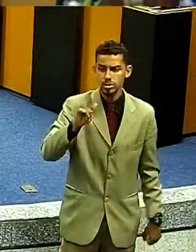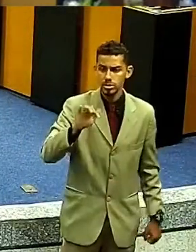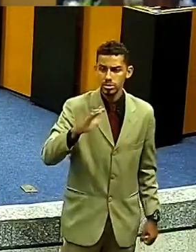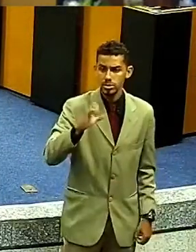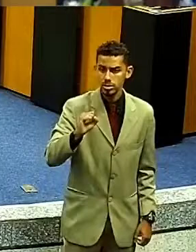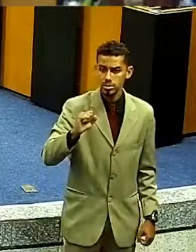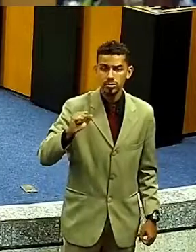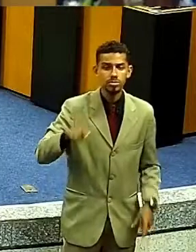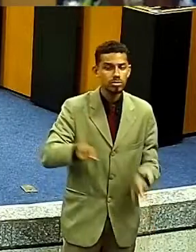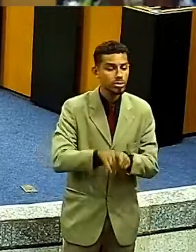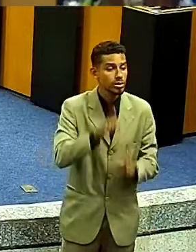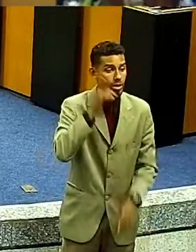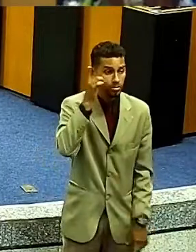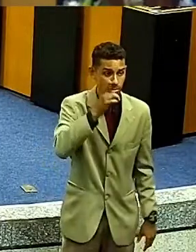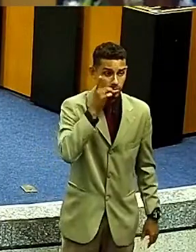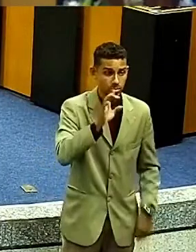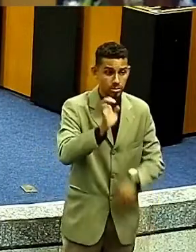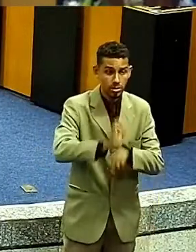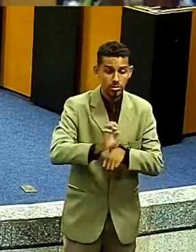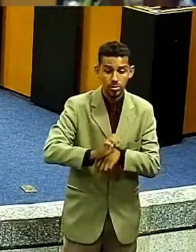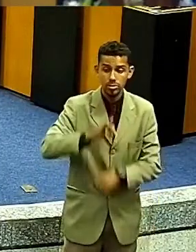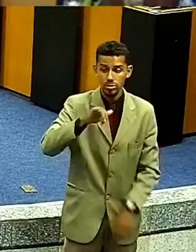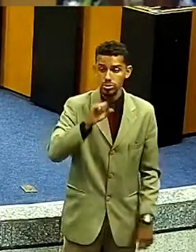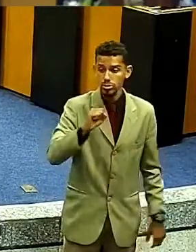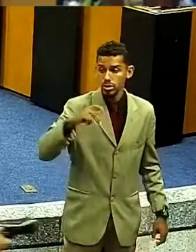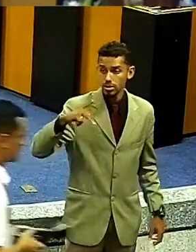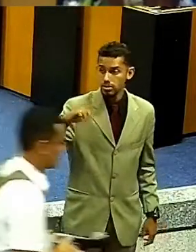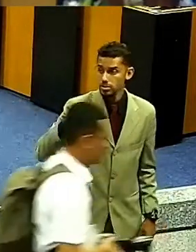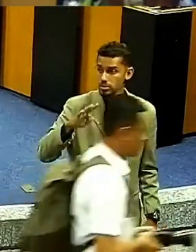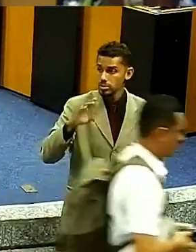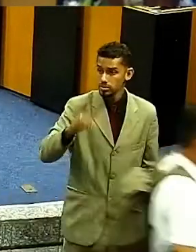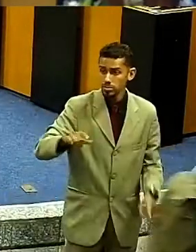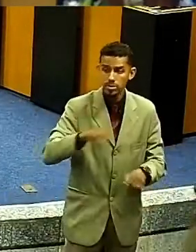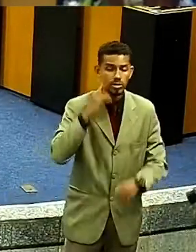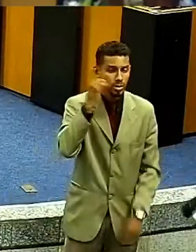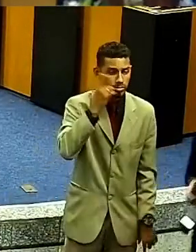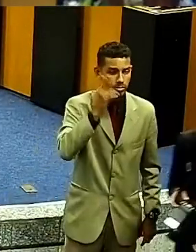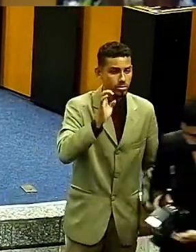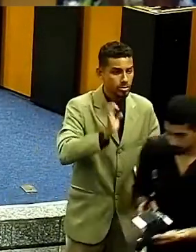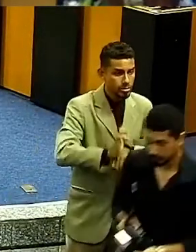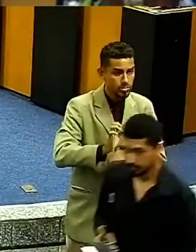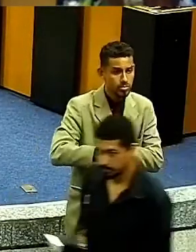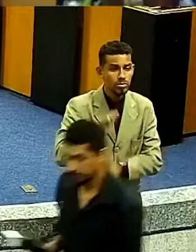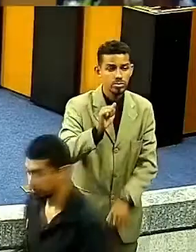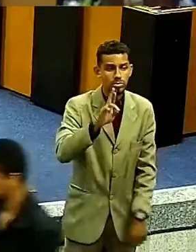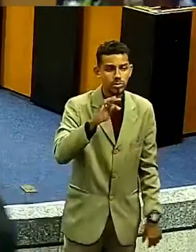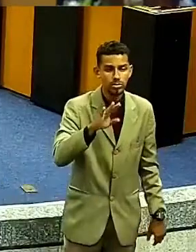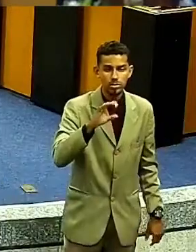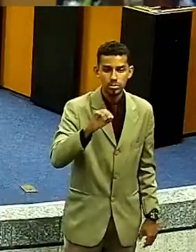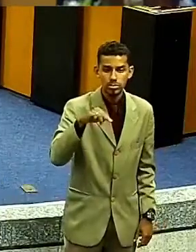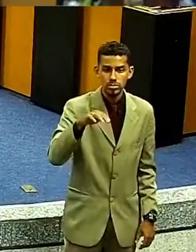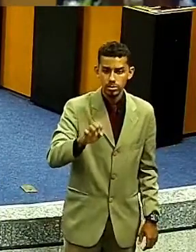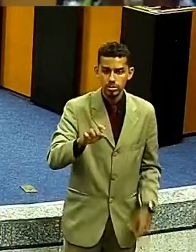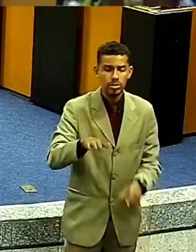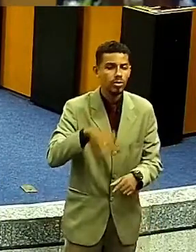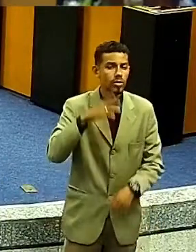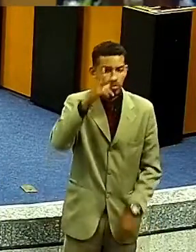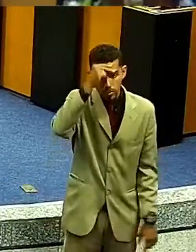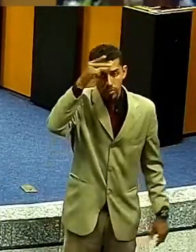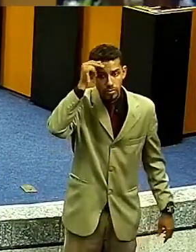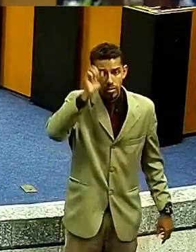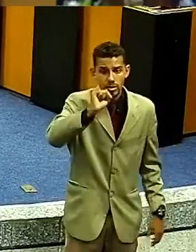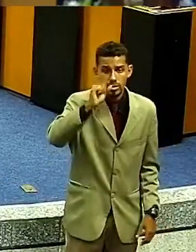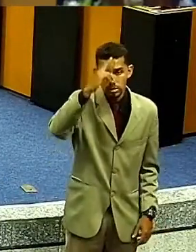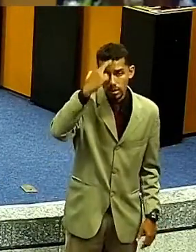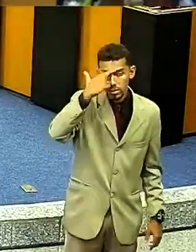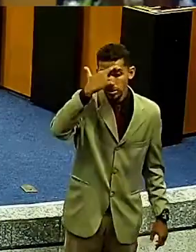Moisés deputado estadual J Pinto deputado estadual riro do prefeito de Santa Rita galo e